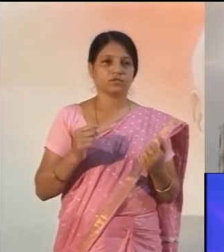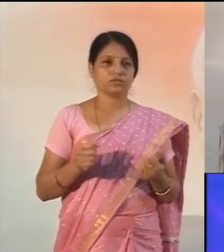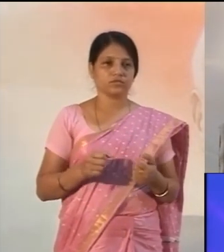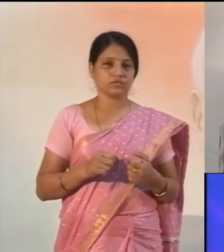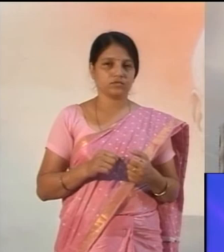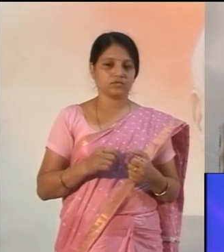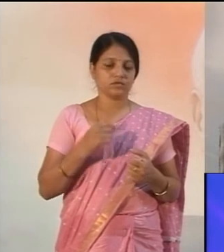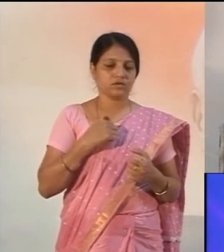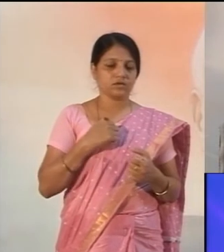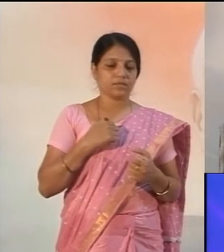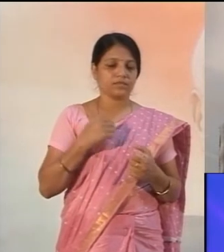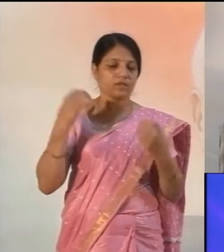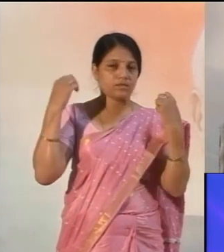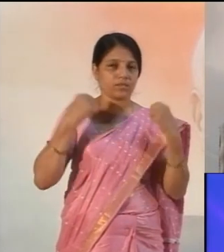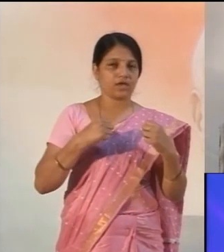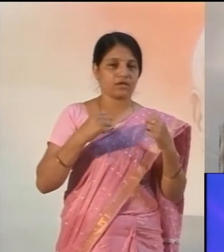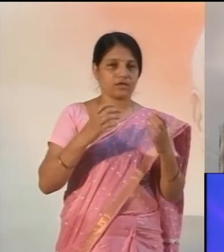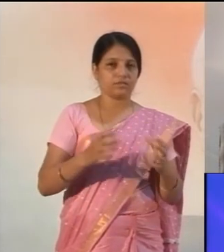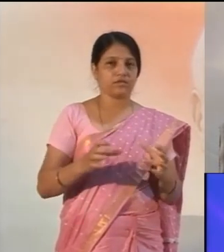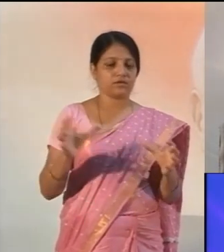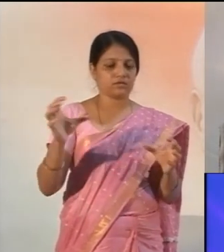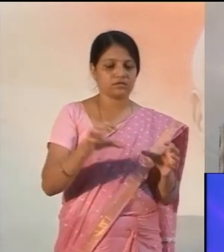अपने सामान को